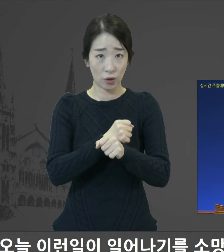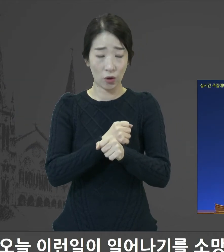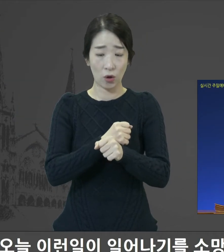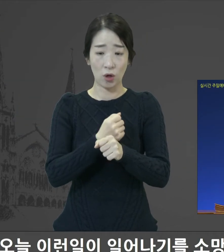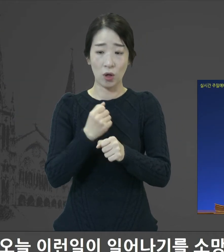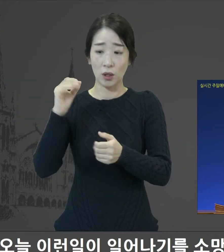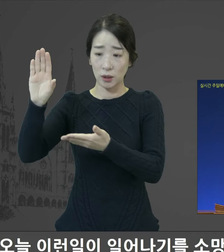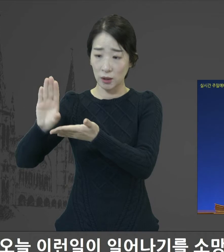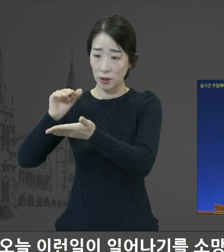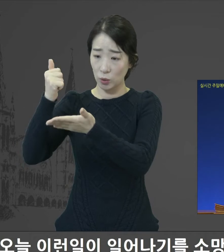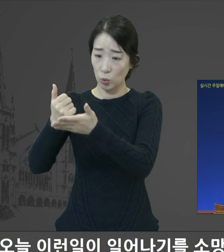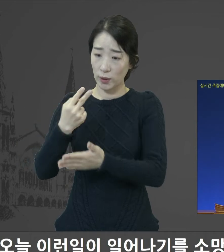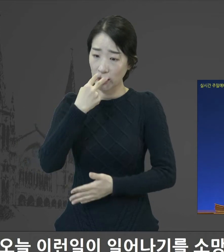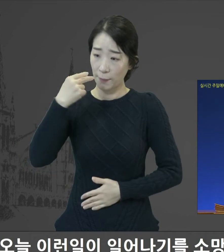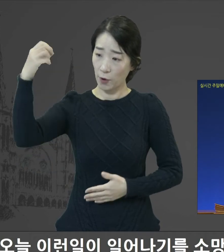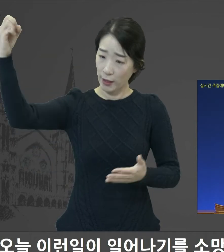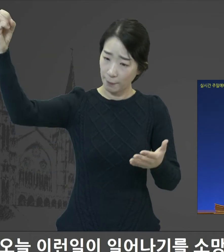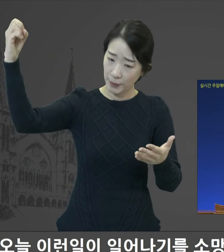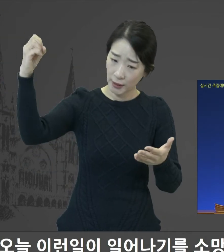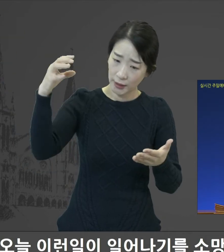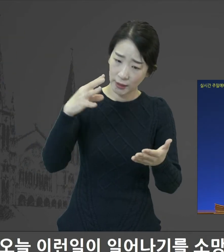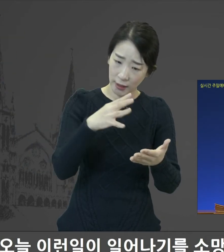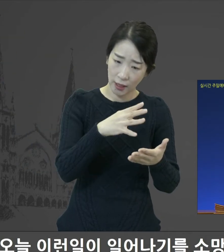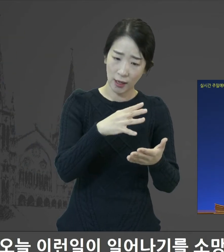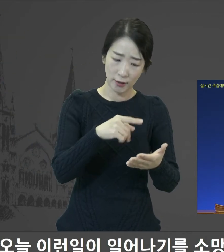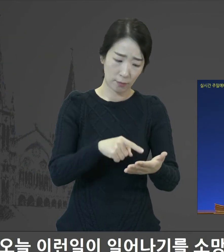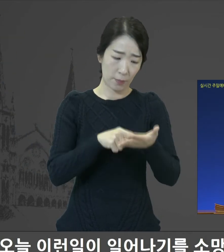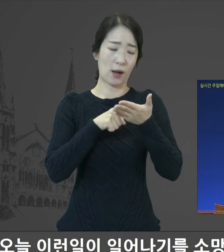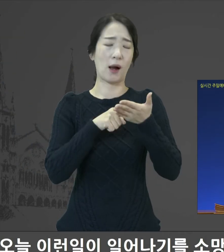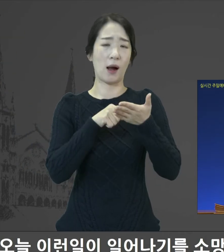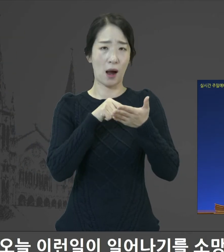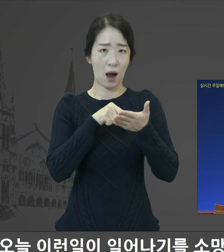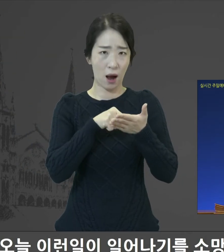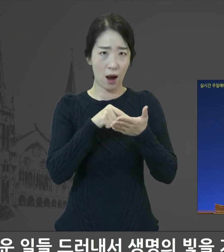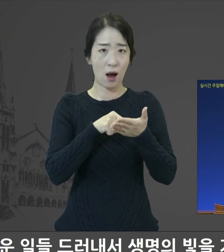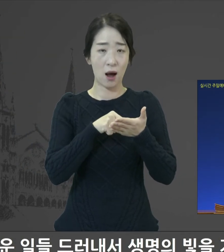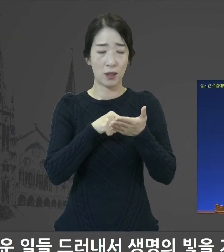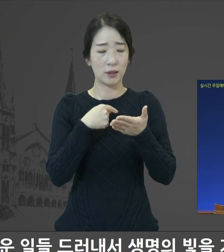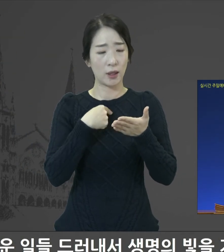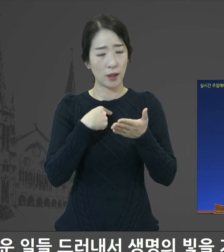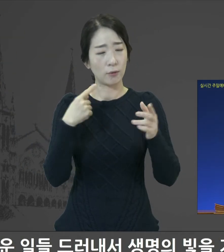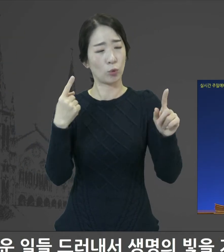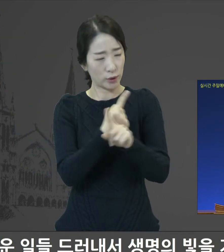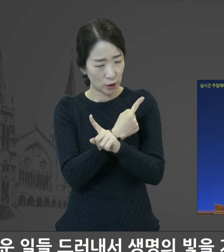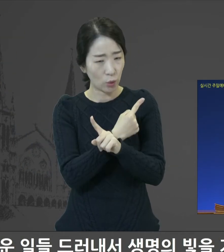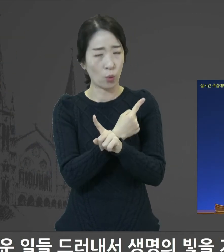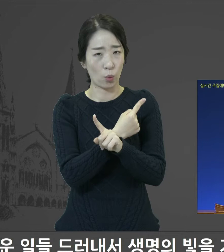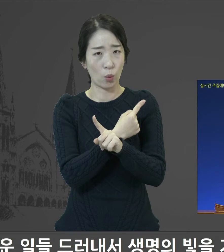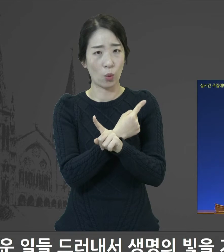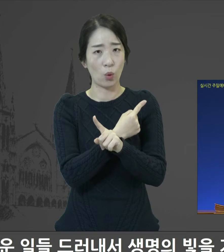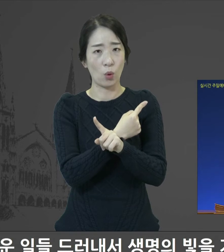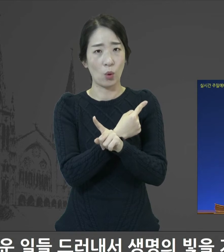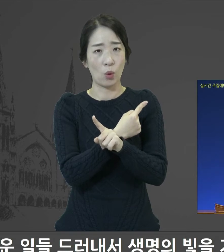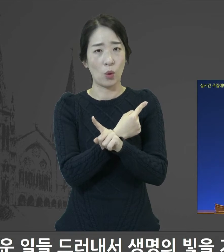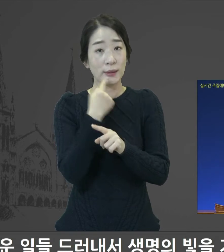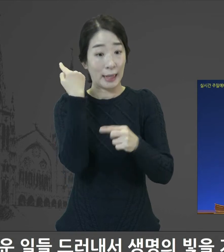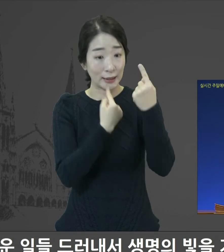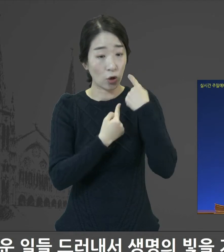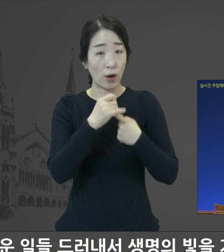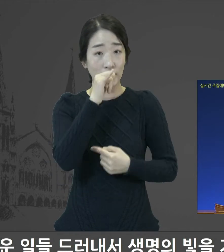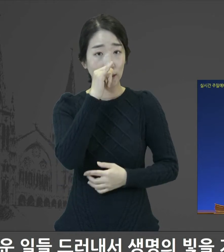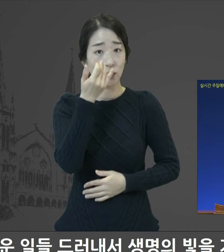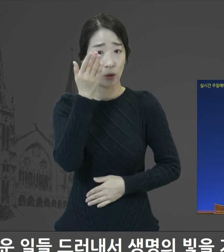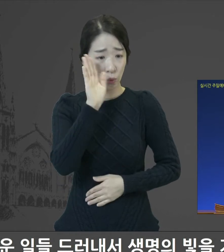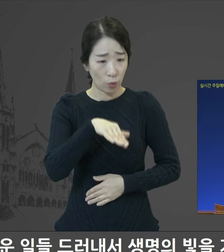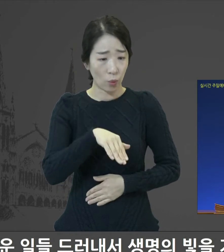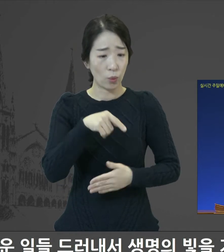생명이 비추어져서 그 상처가 아물고 상처에 자국이 있다 할지라도 그 자국